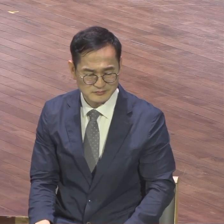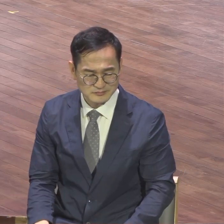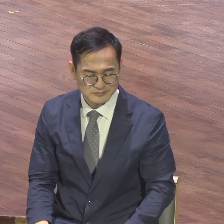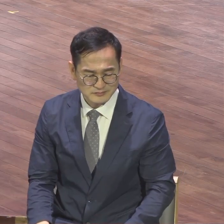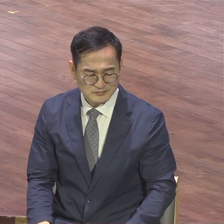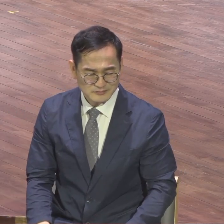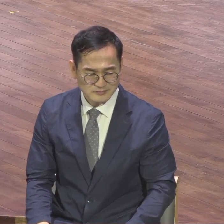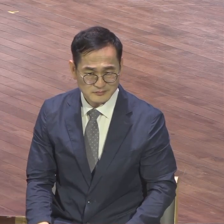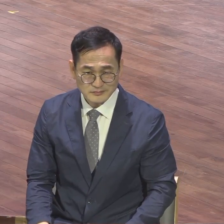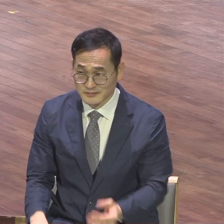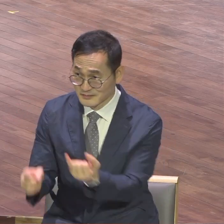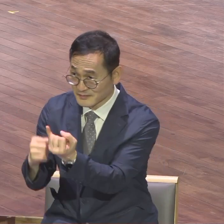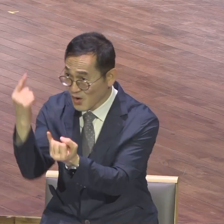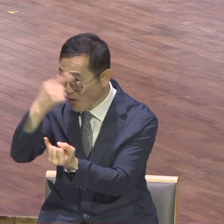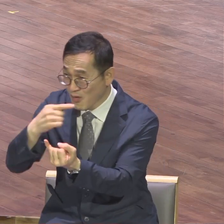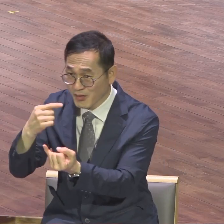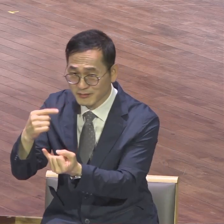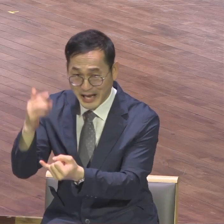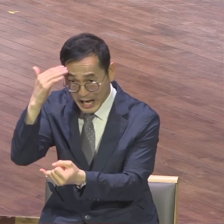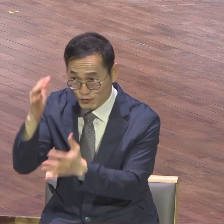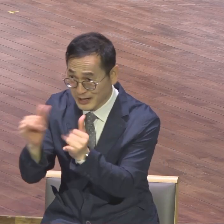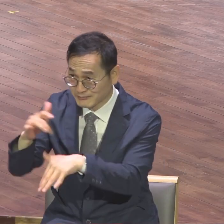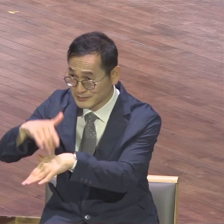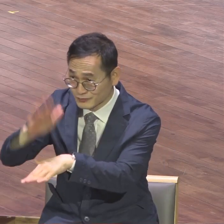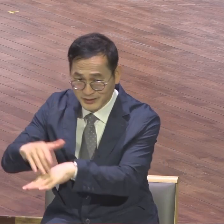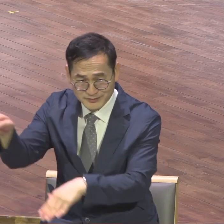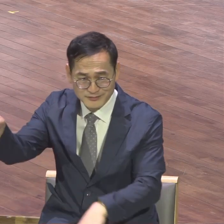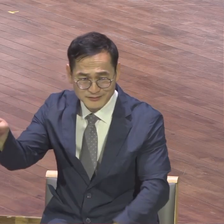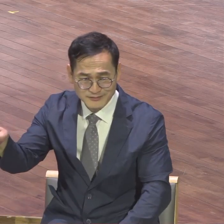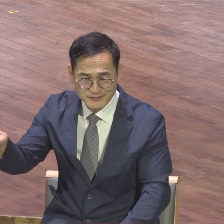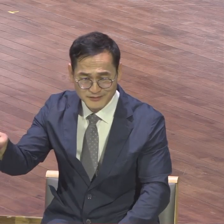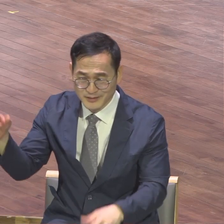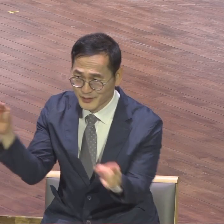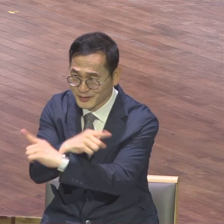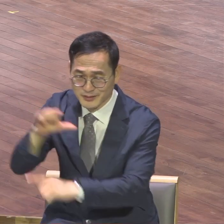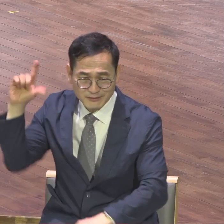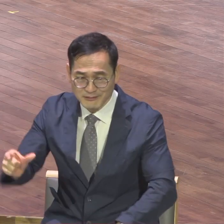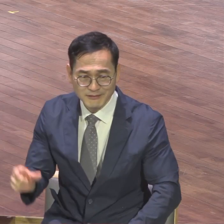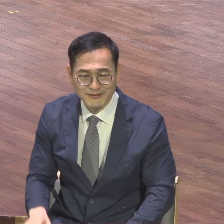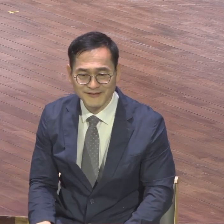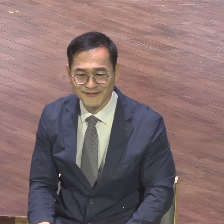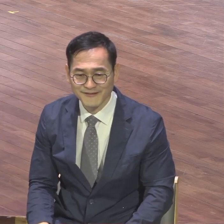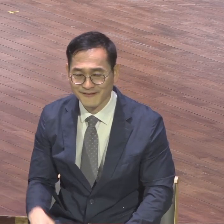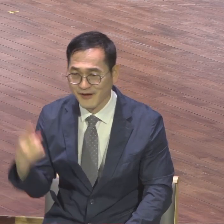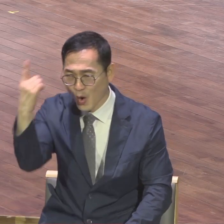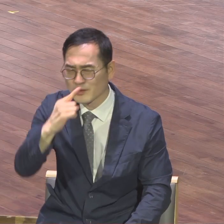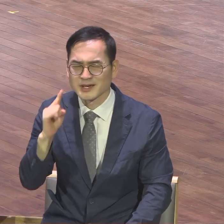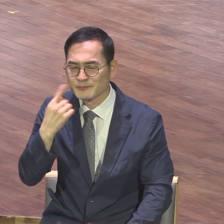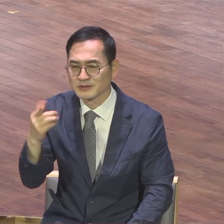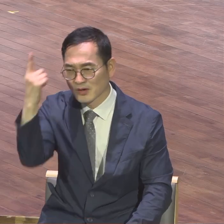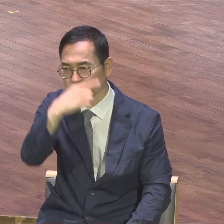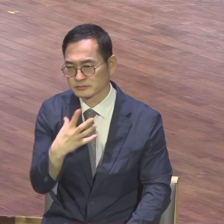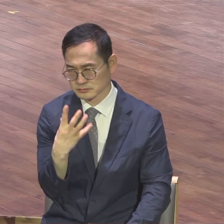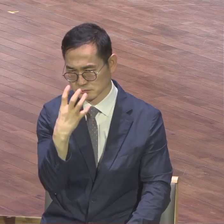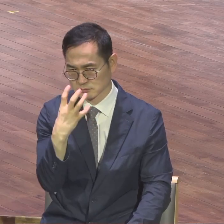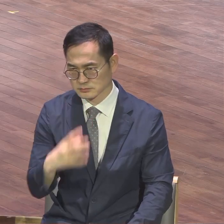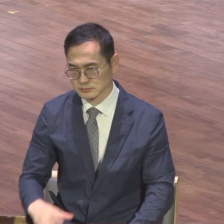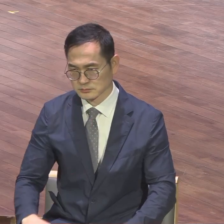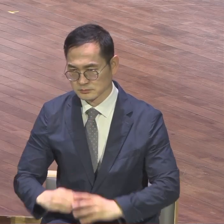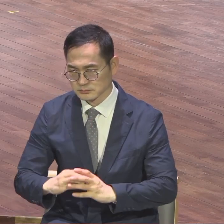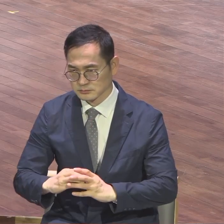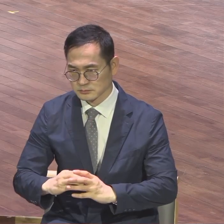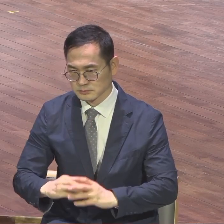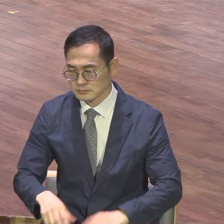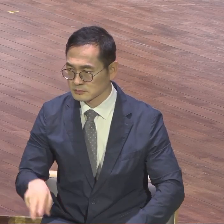굳어 있어. 야, 저 표정 저거 못 고치구나. 얼굴 이뻐요. 아주 미인이에요. 근데 얼굴 딱